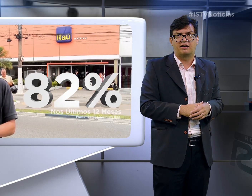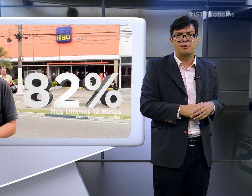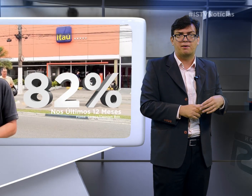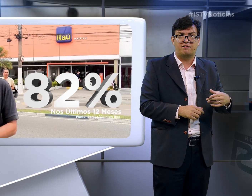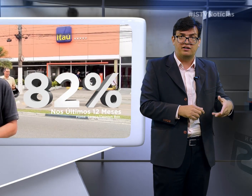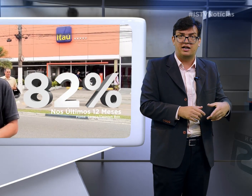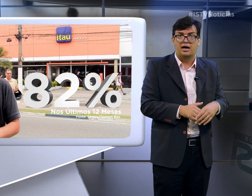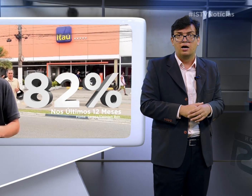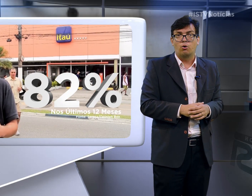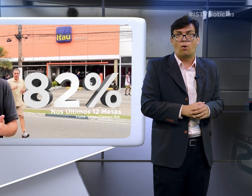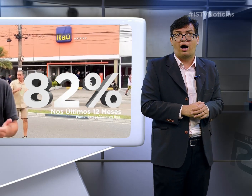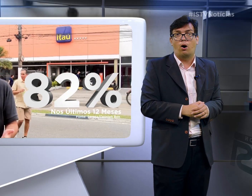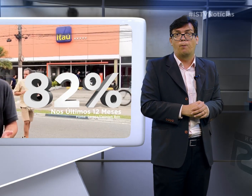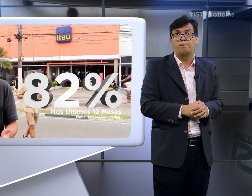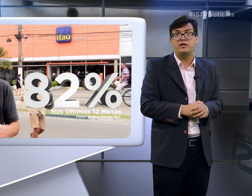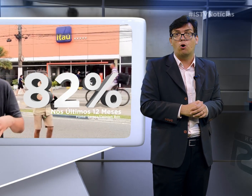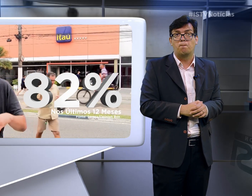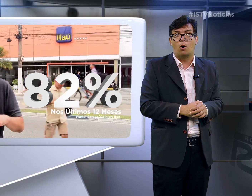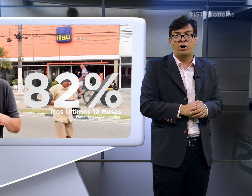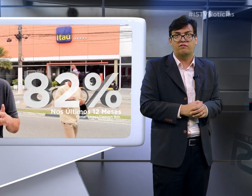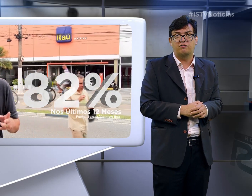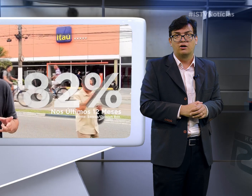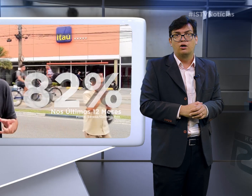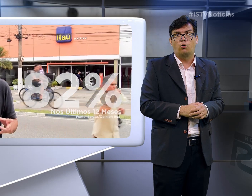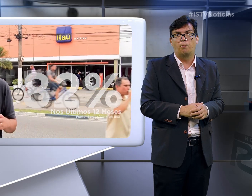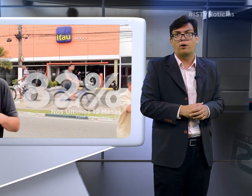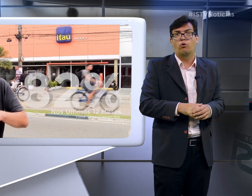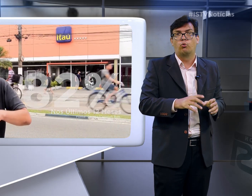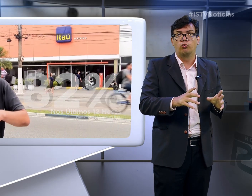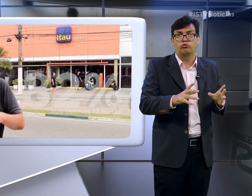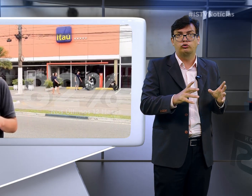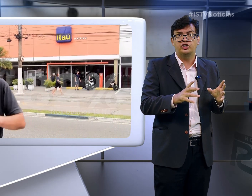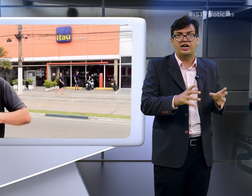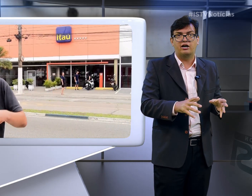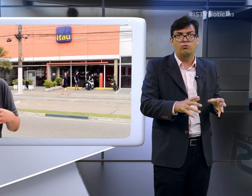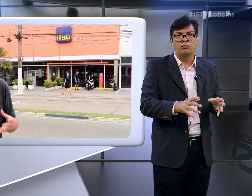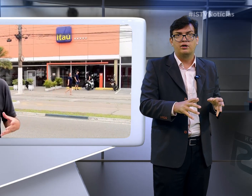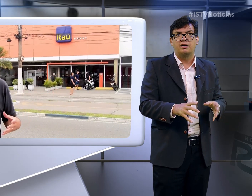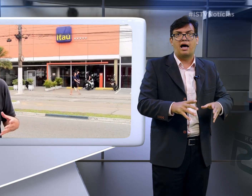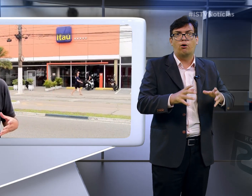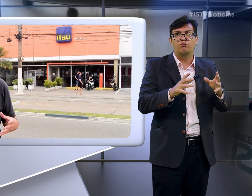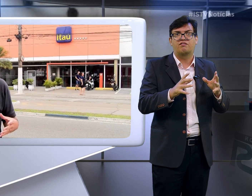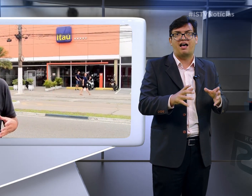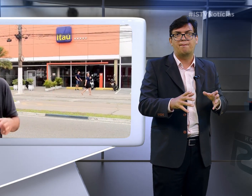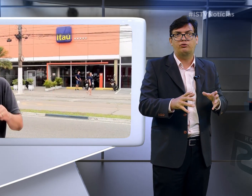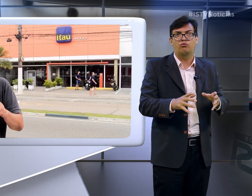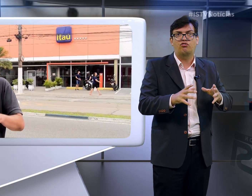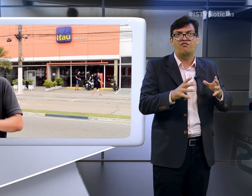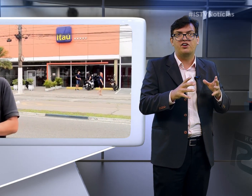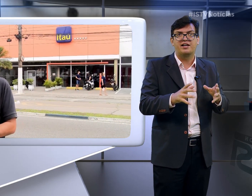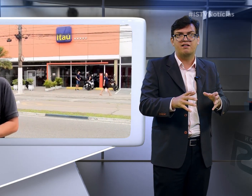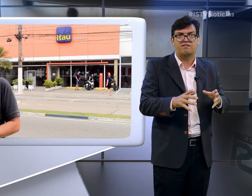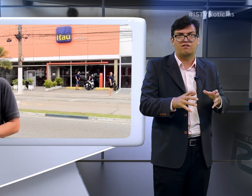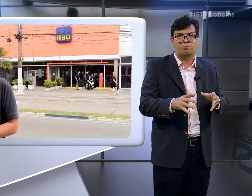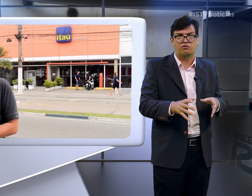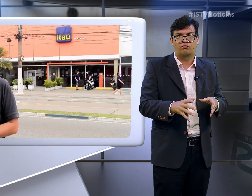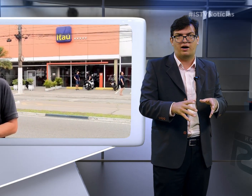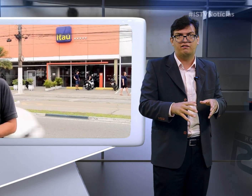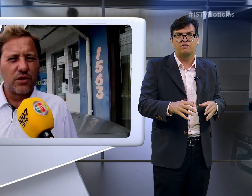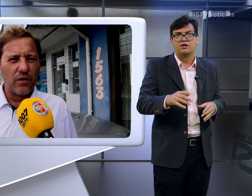em parceria com a Opinion Box comparou o uso do dinheiro aos hábitos de finanças pessoais